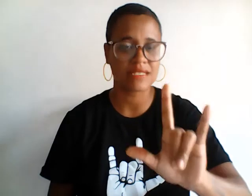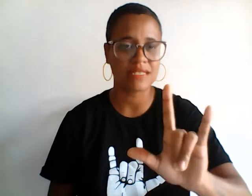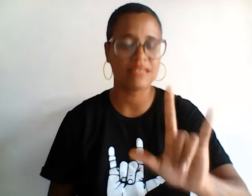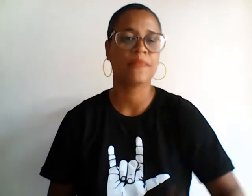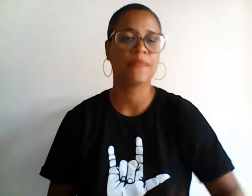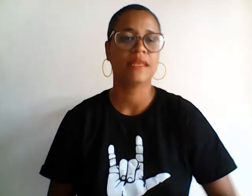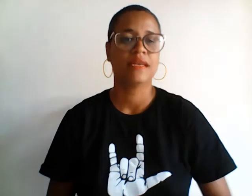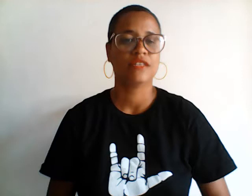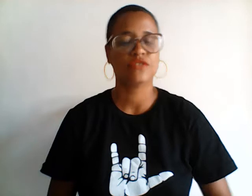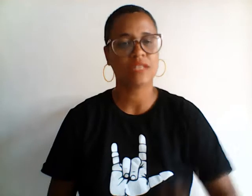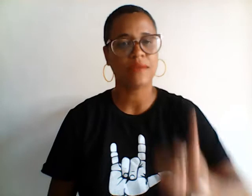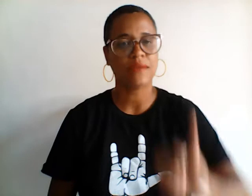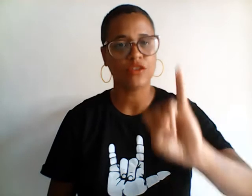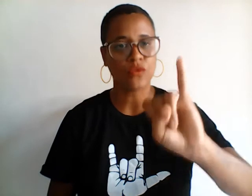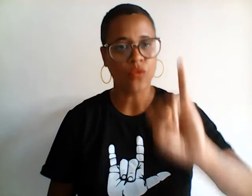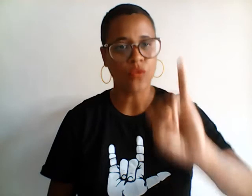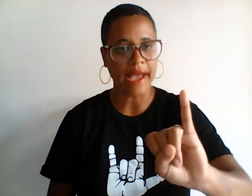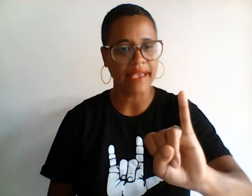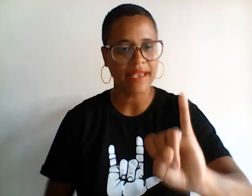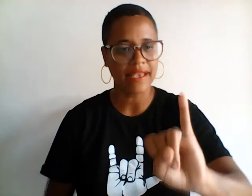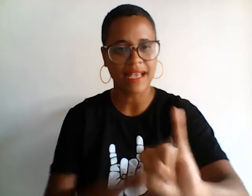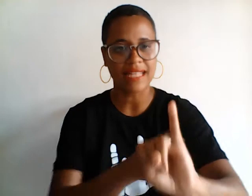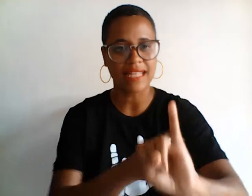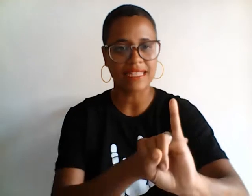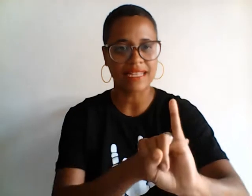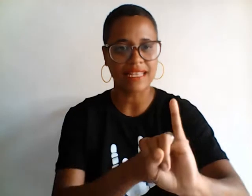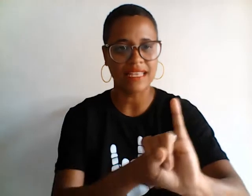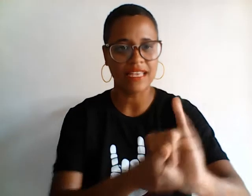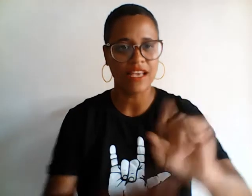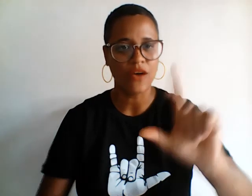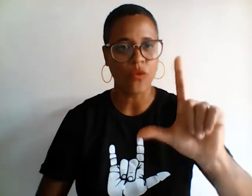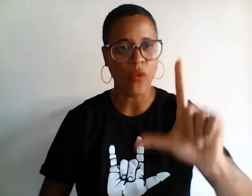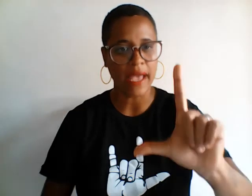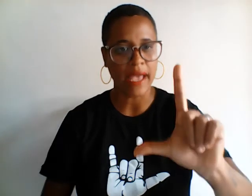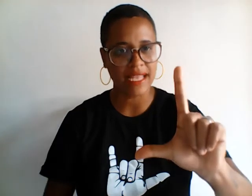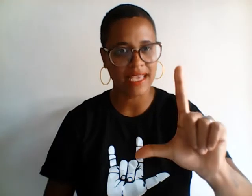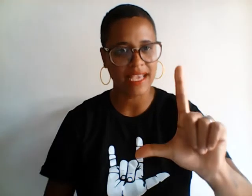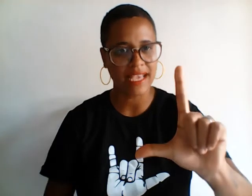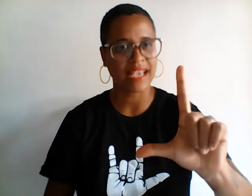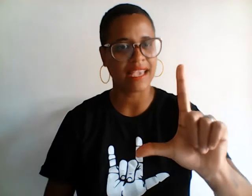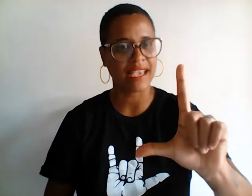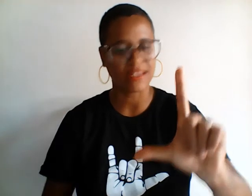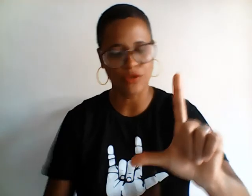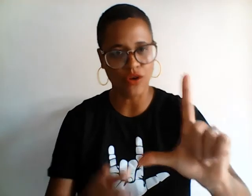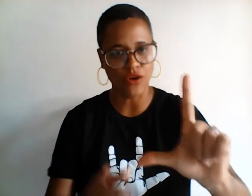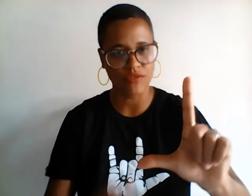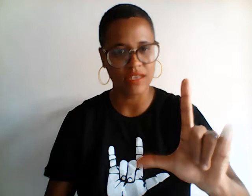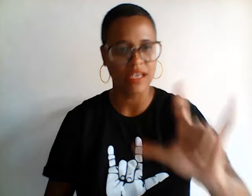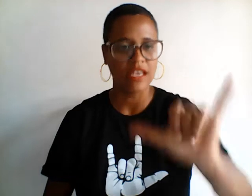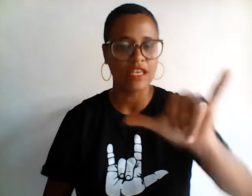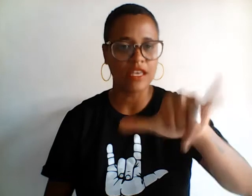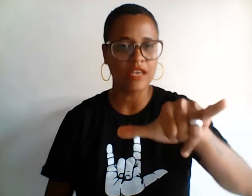assim, e justamente o I é a letra I, o L, que é do love, e o